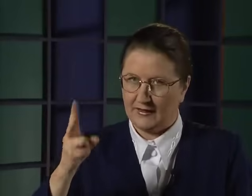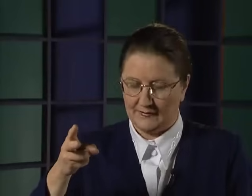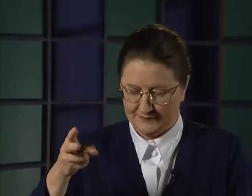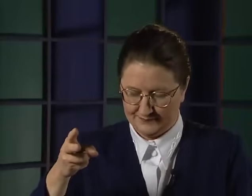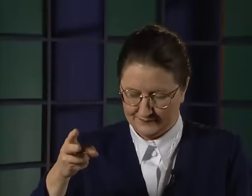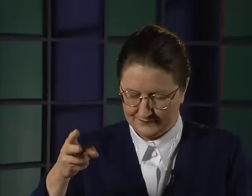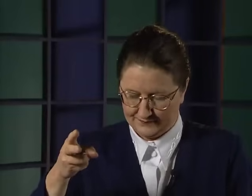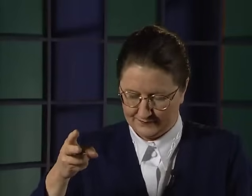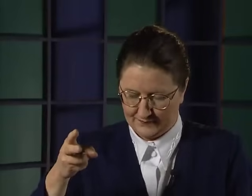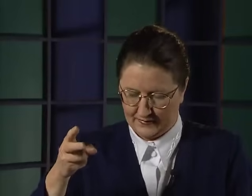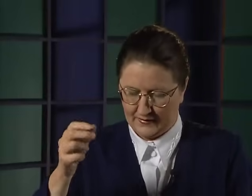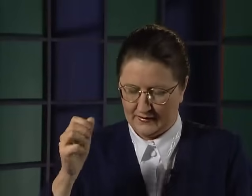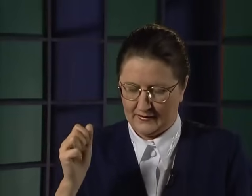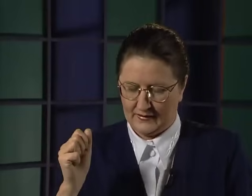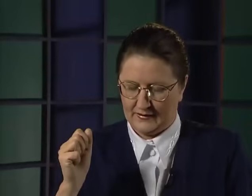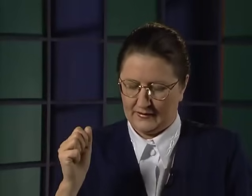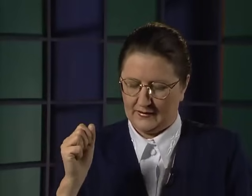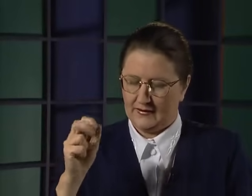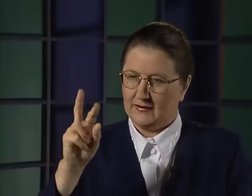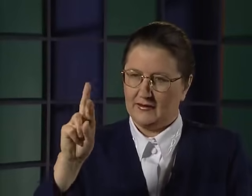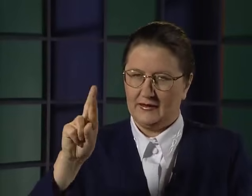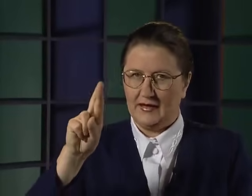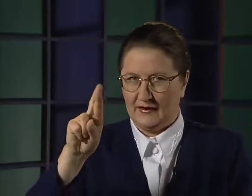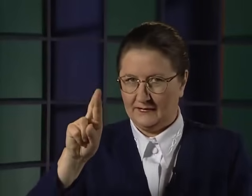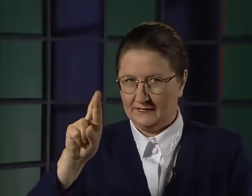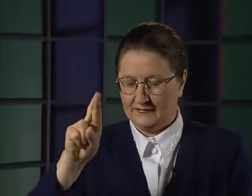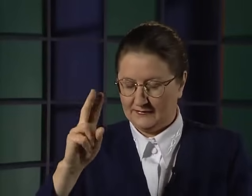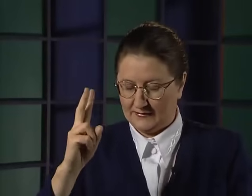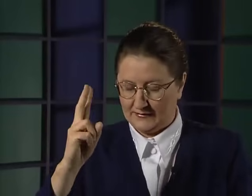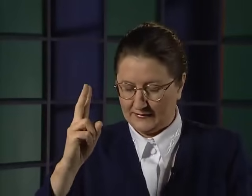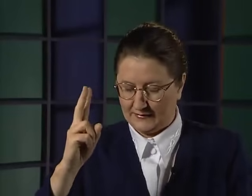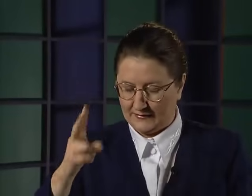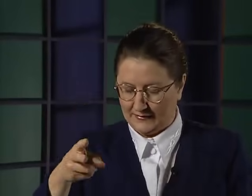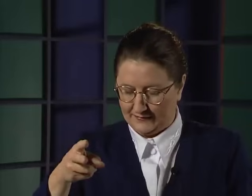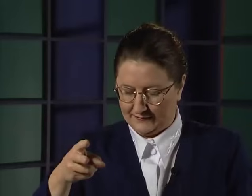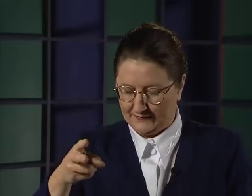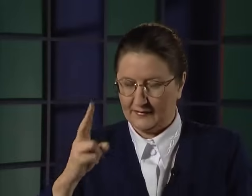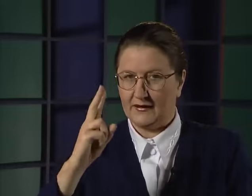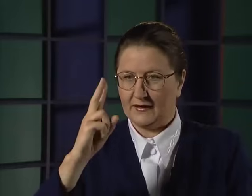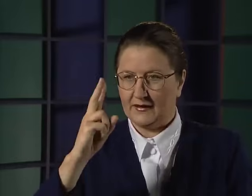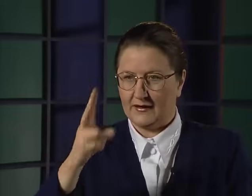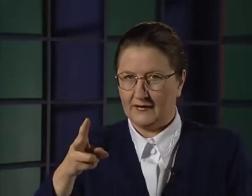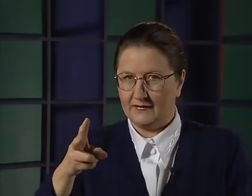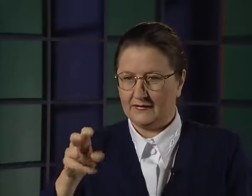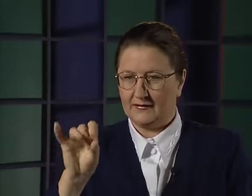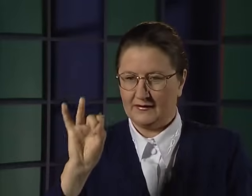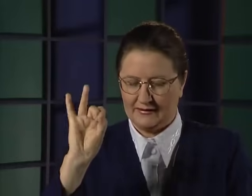«К», «К», «Я», «К», «К»,